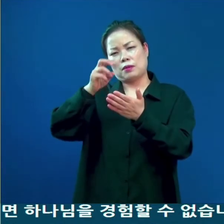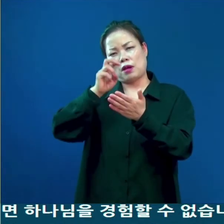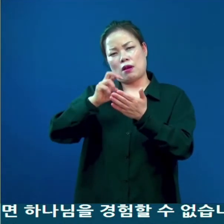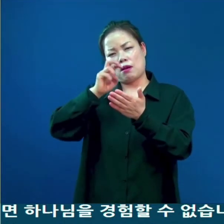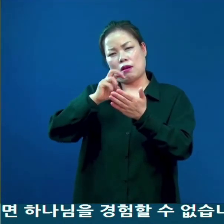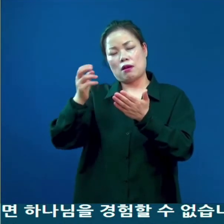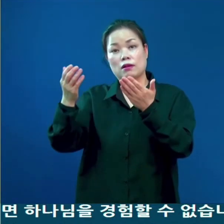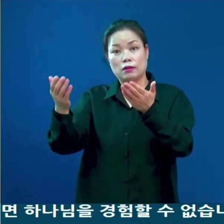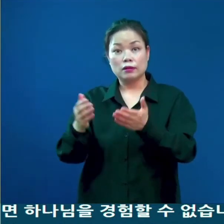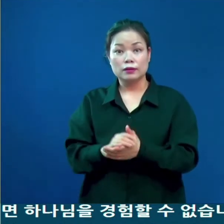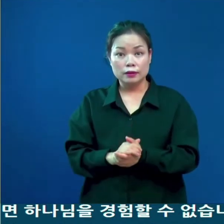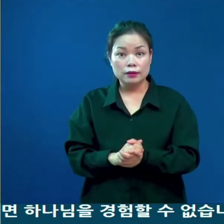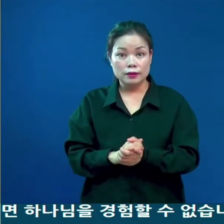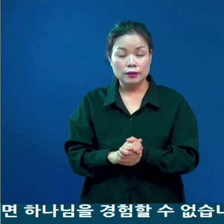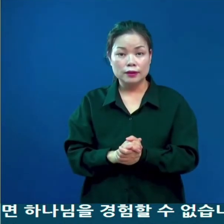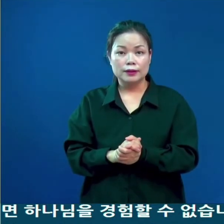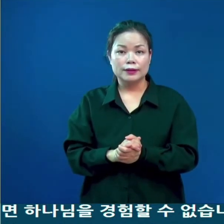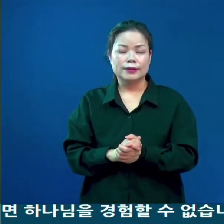찬양했습니다.